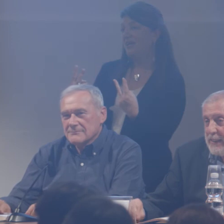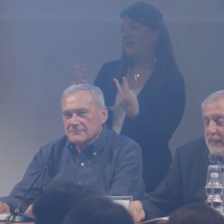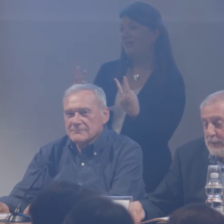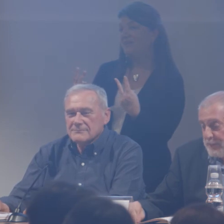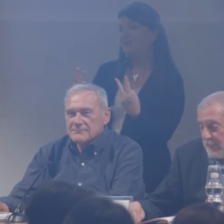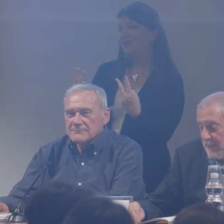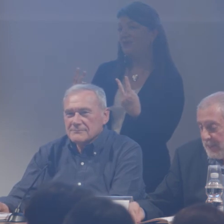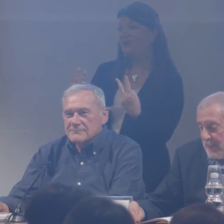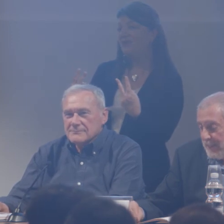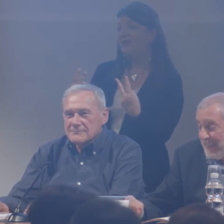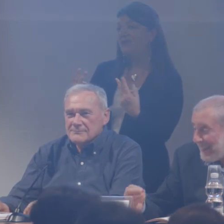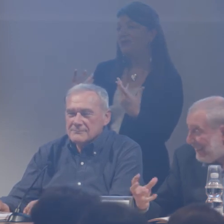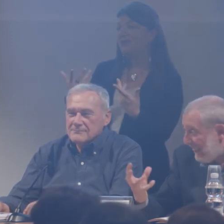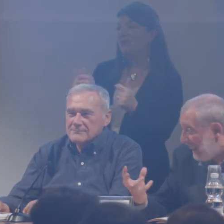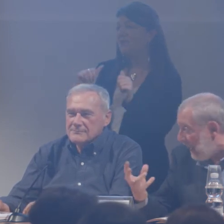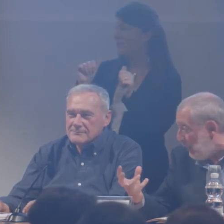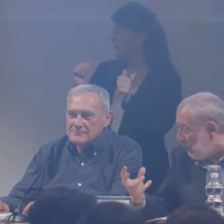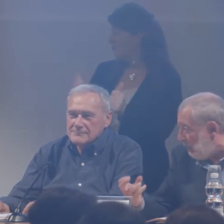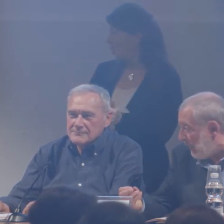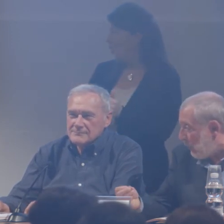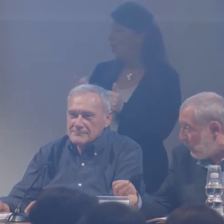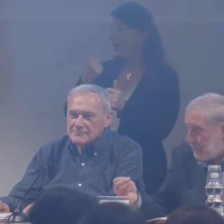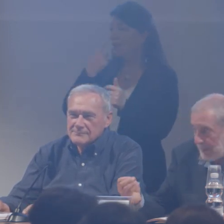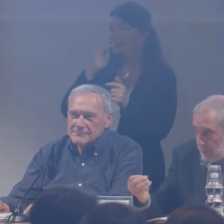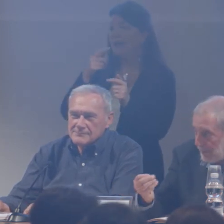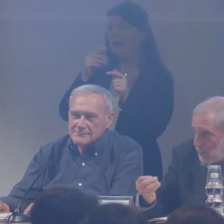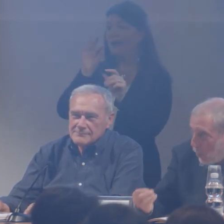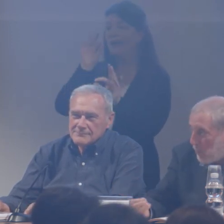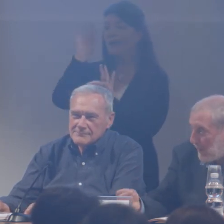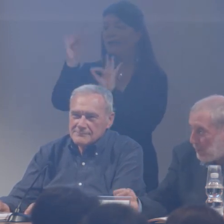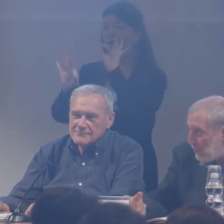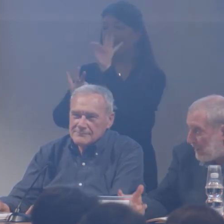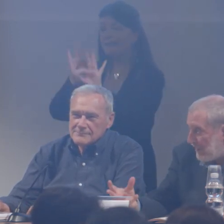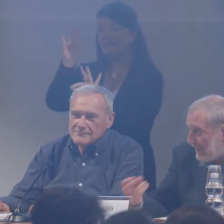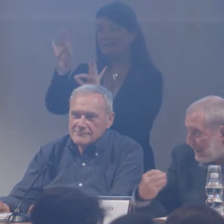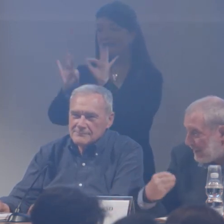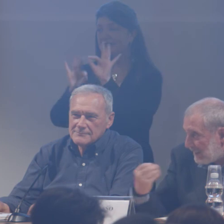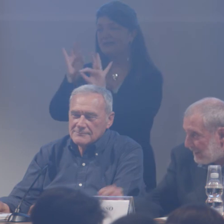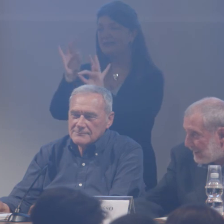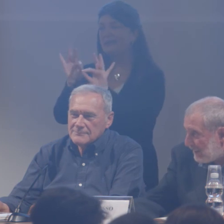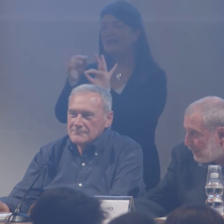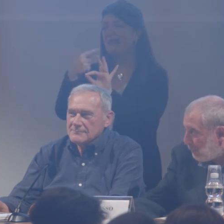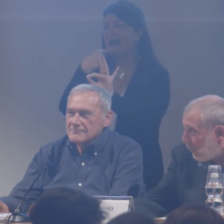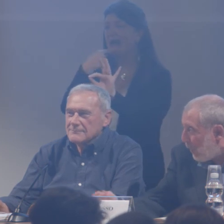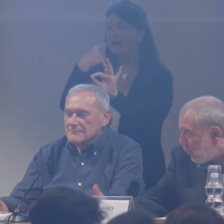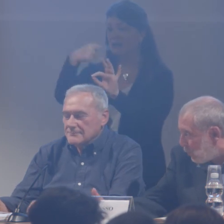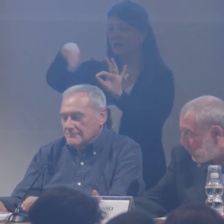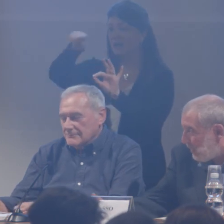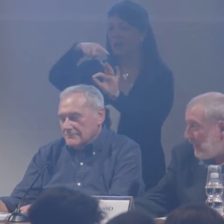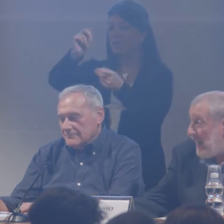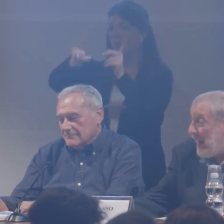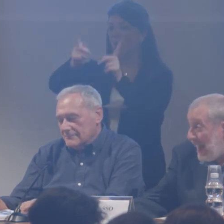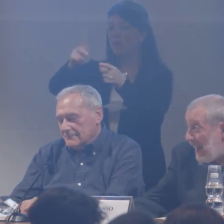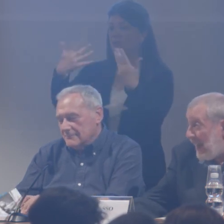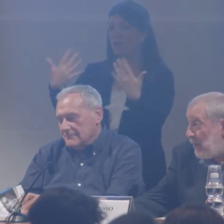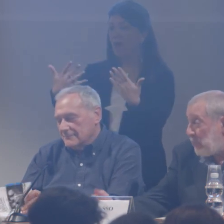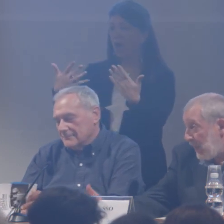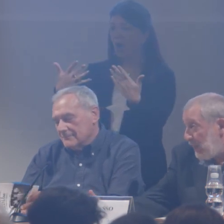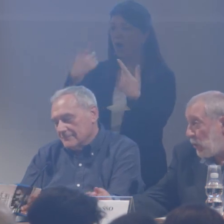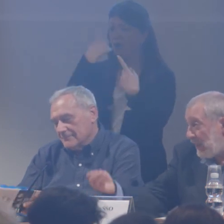dire, di critica per come la politica si pone oggi,